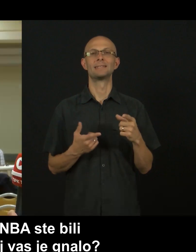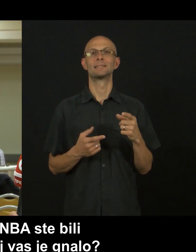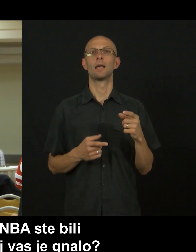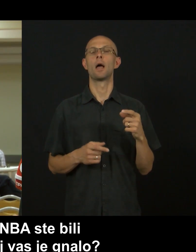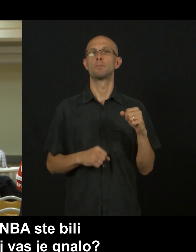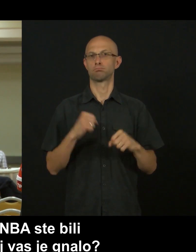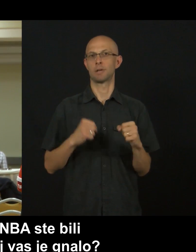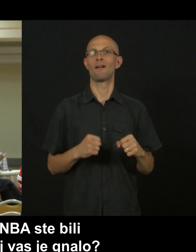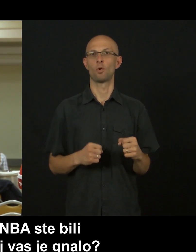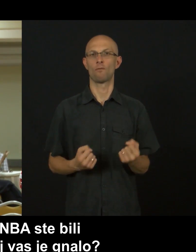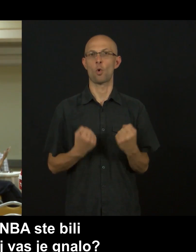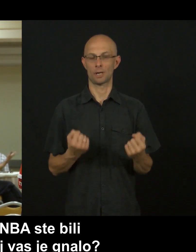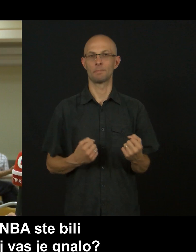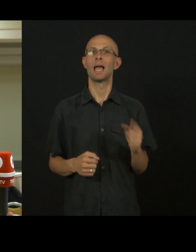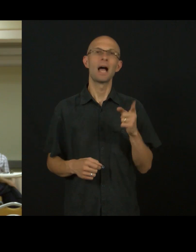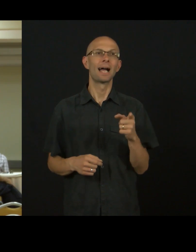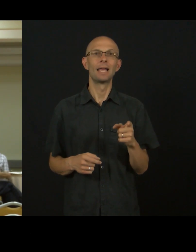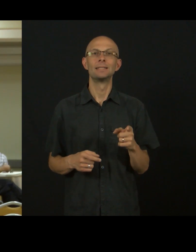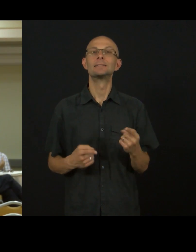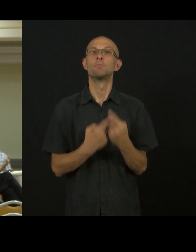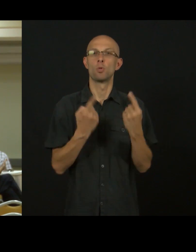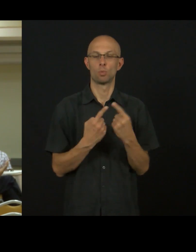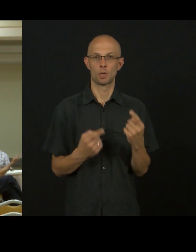formi. Kaj vas je gnalo?